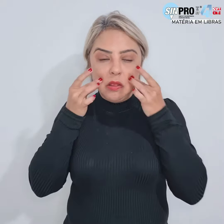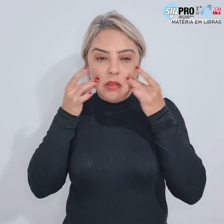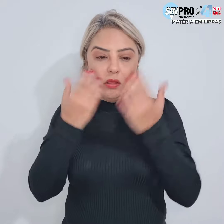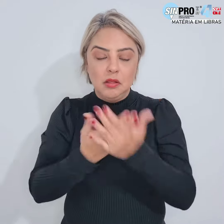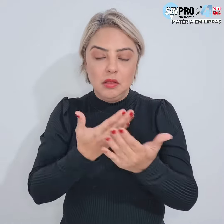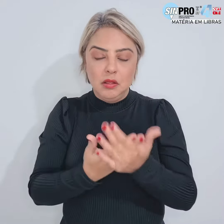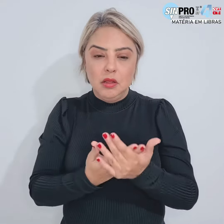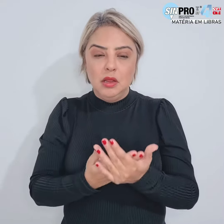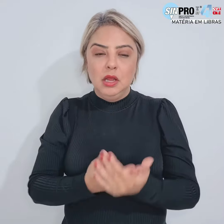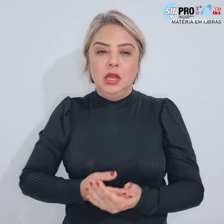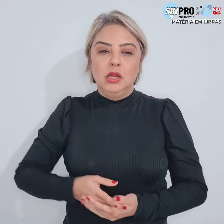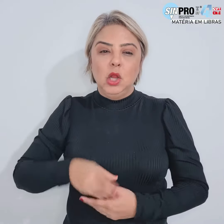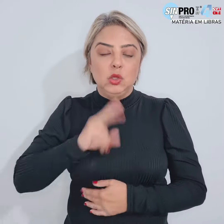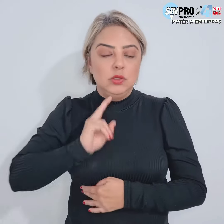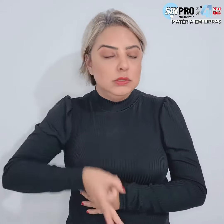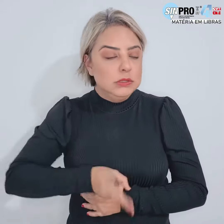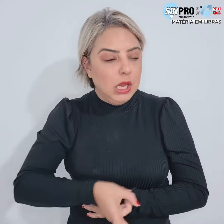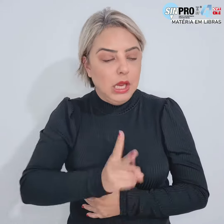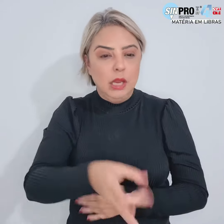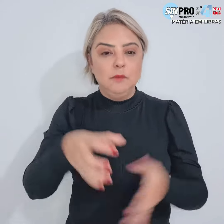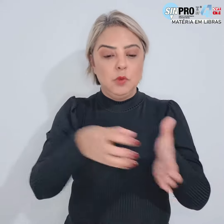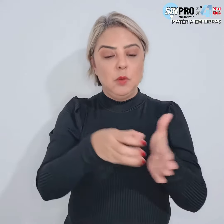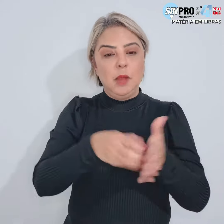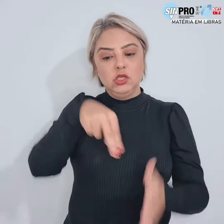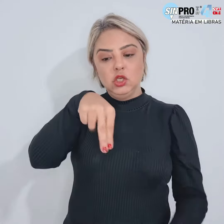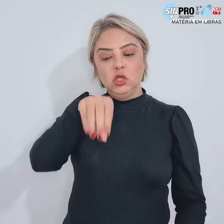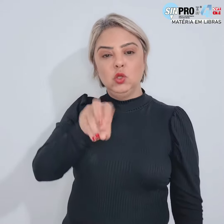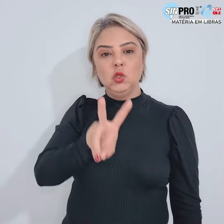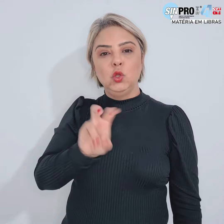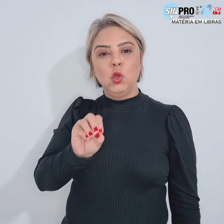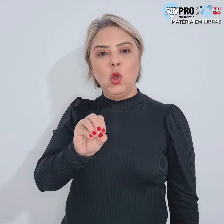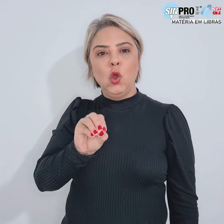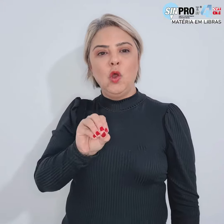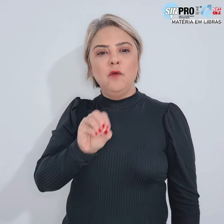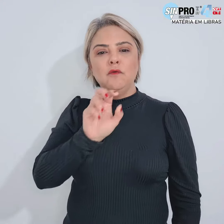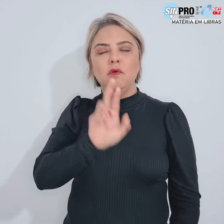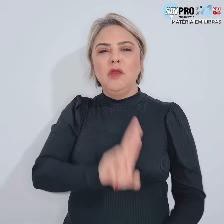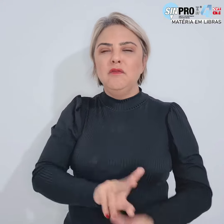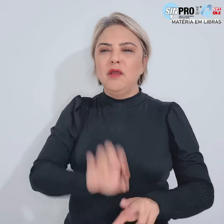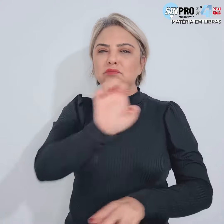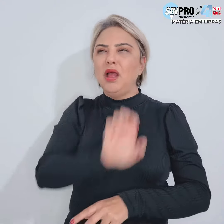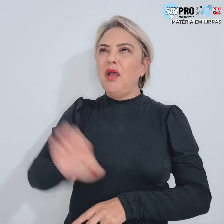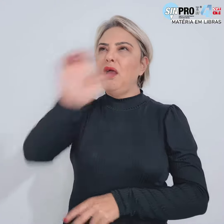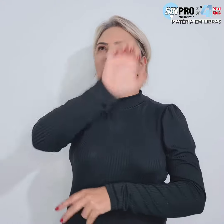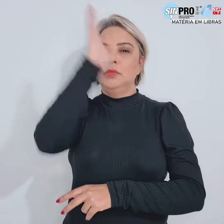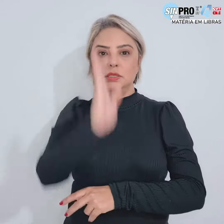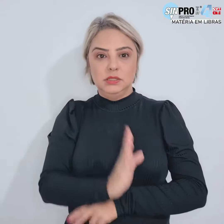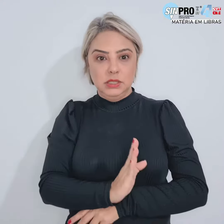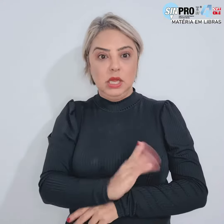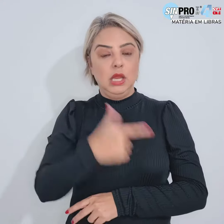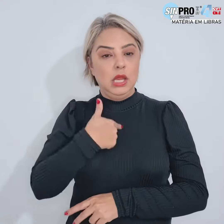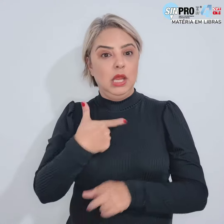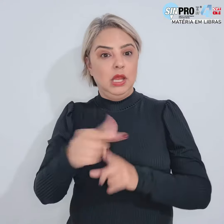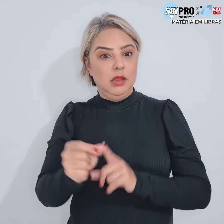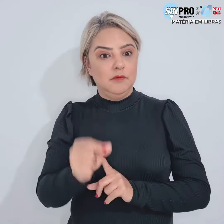tem sido uma tônica do Partido Novo em vários estados brasileiros, o que vai em